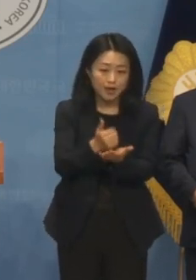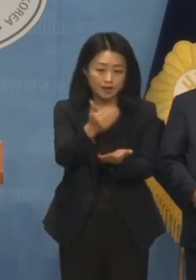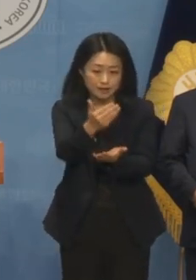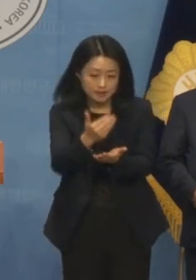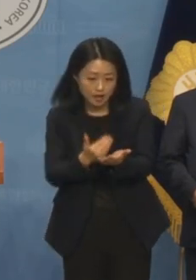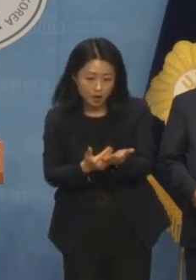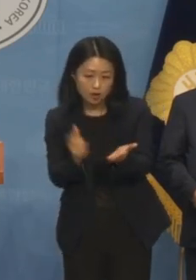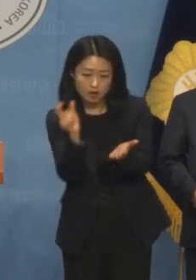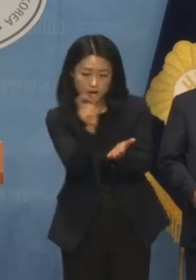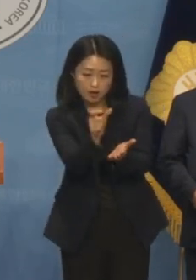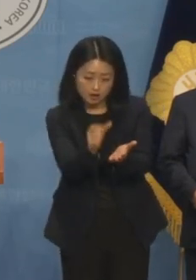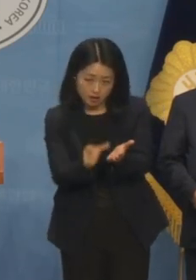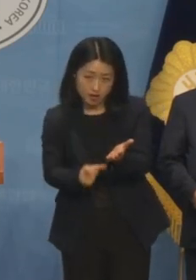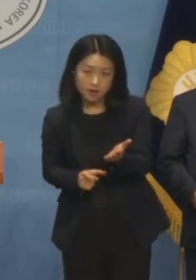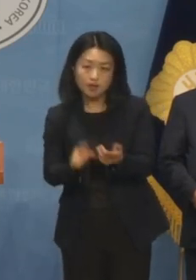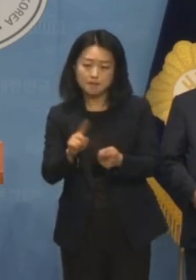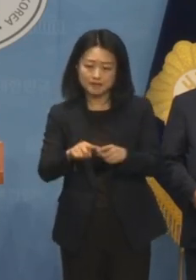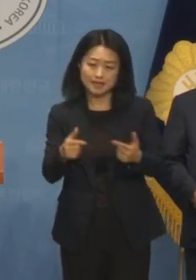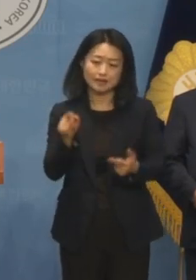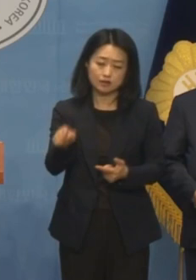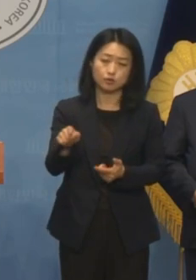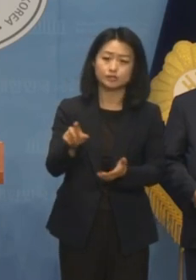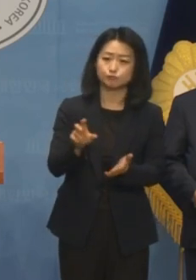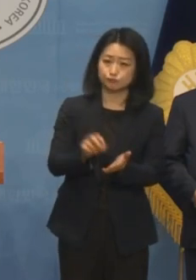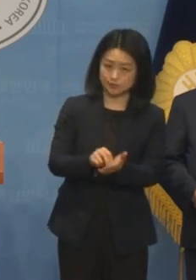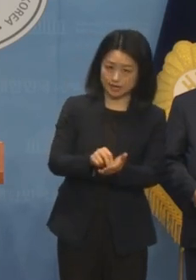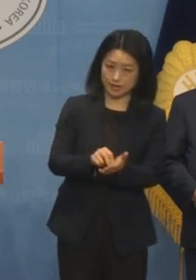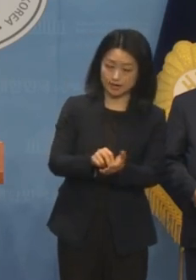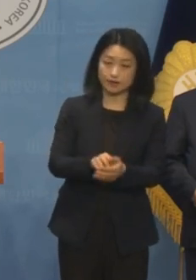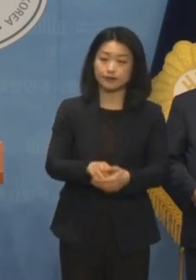적시함이 부적절할 것인지